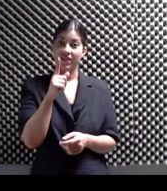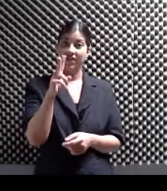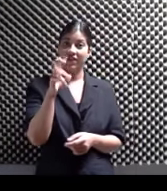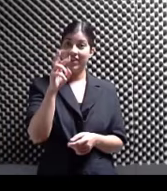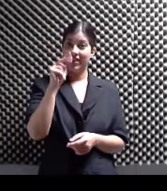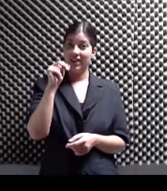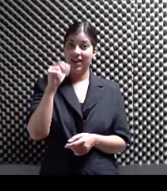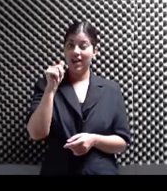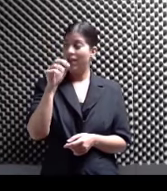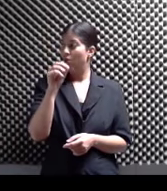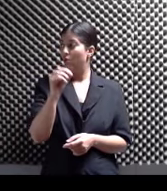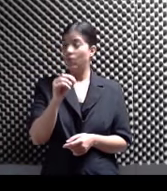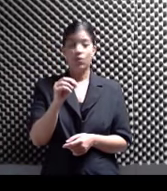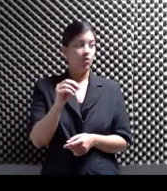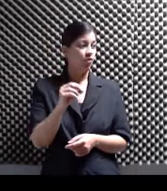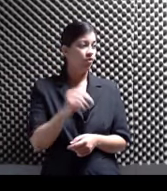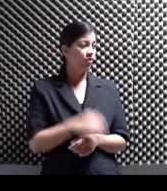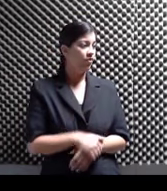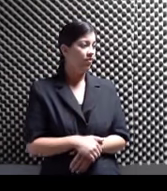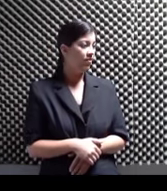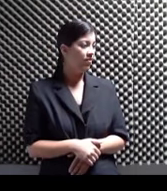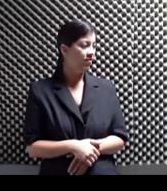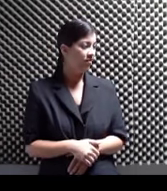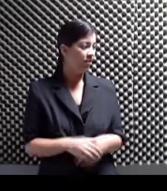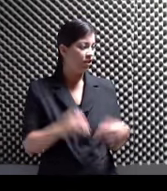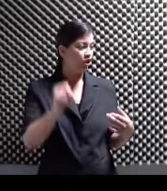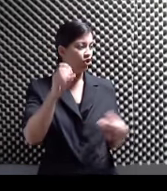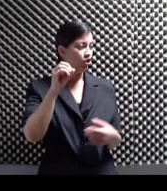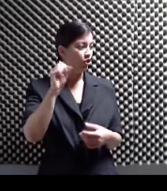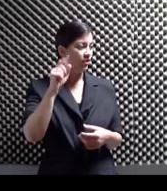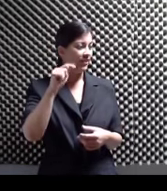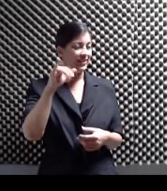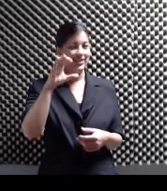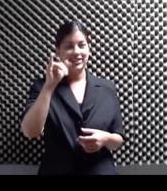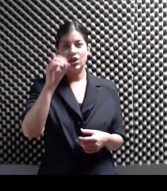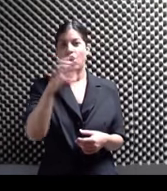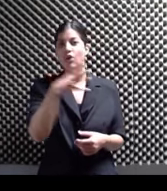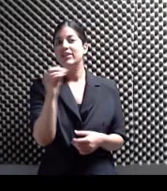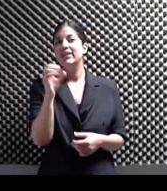sí. Es solsticio, ¿verdad? Sí, sí. Okay, okay. Yo me confundo ahí. Solsticio y los equinoccios, ¿verdad?